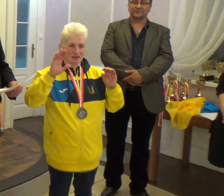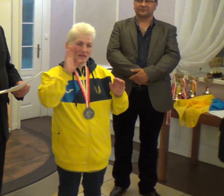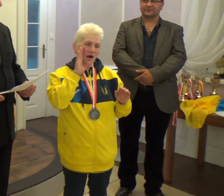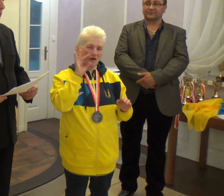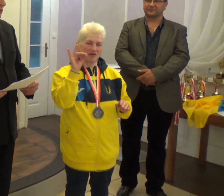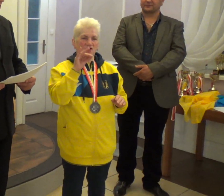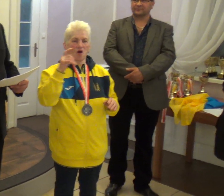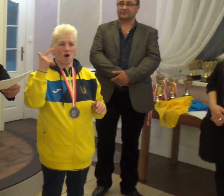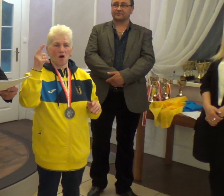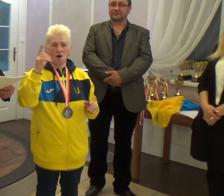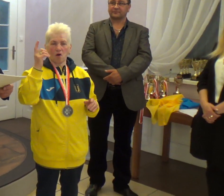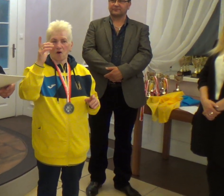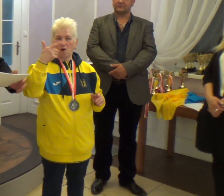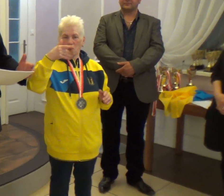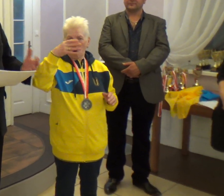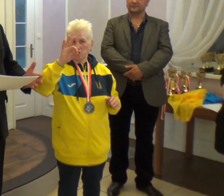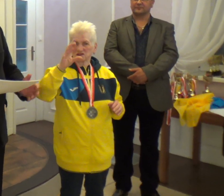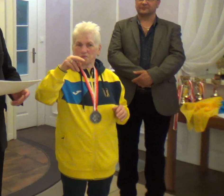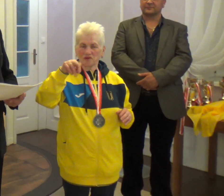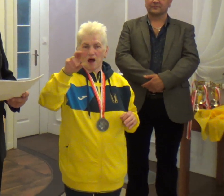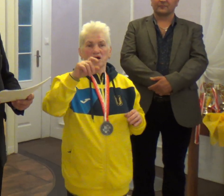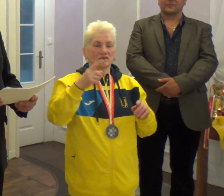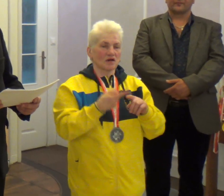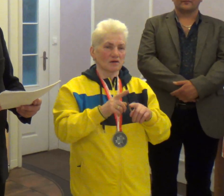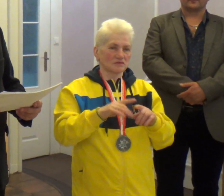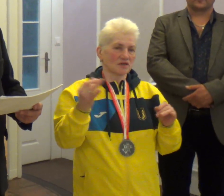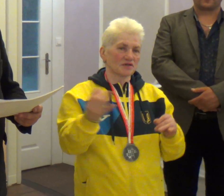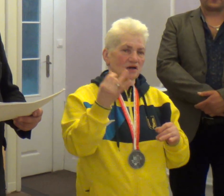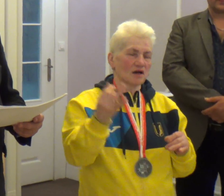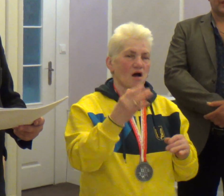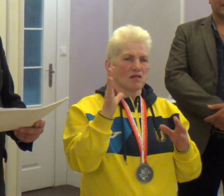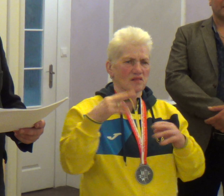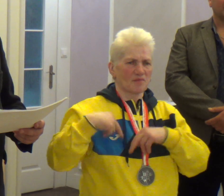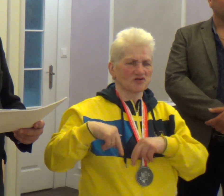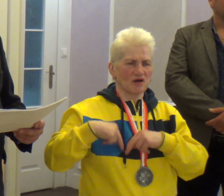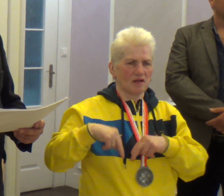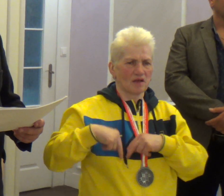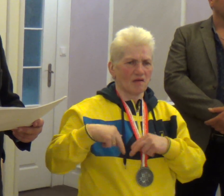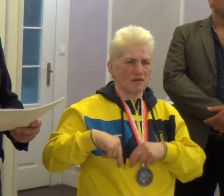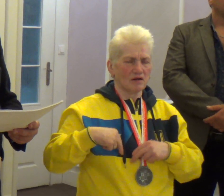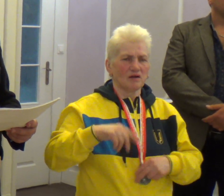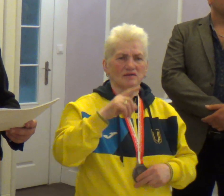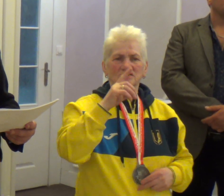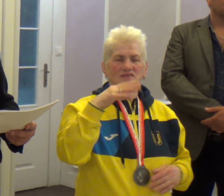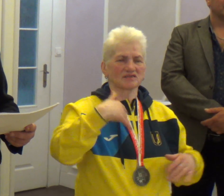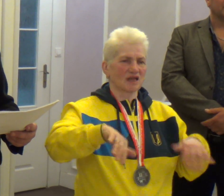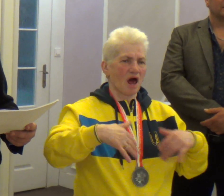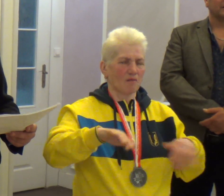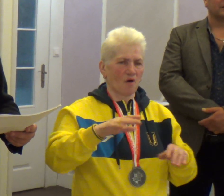Интересная, на мой взгляд, по турнирному напряжению группа «Блин» слабовидящие